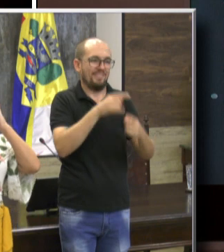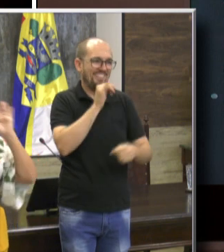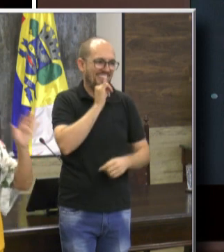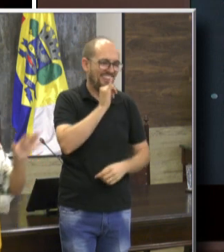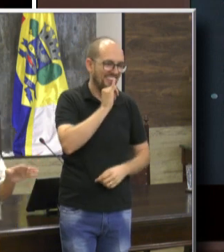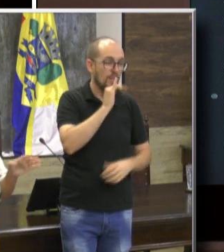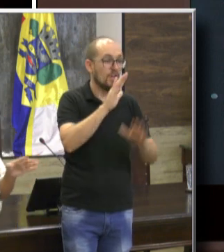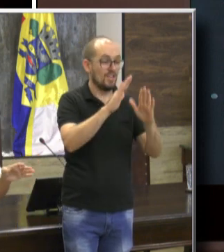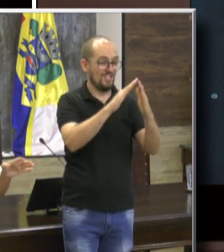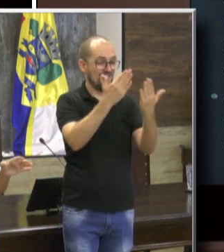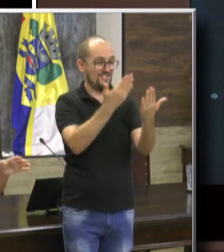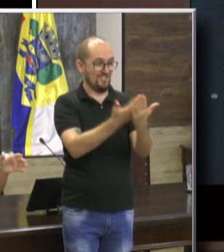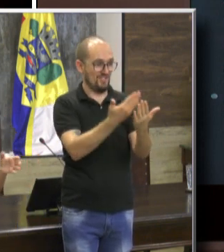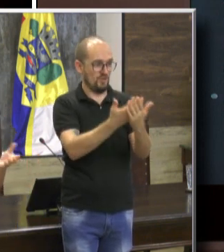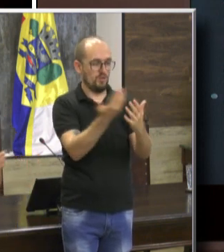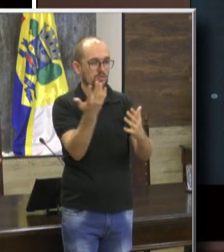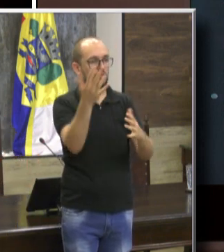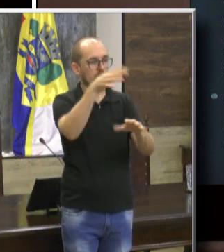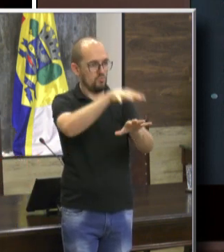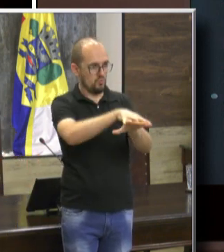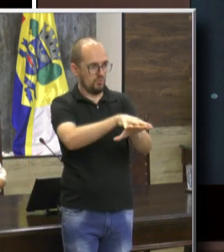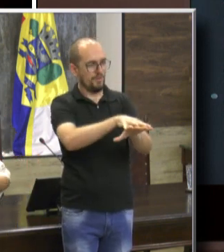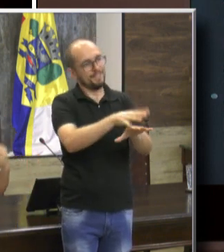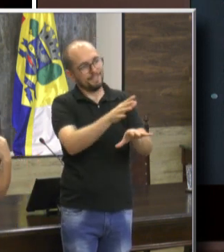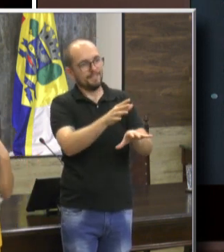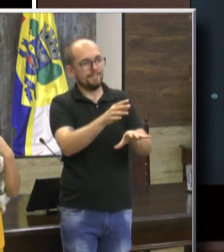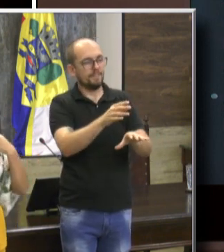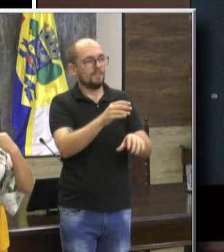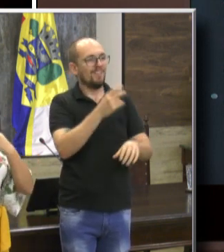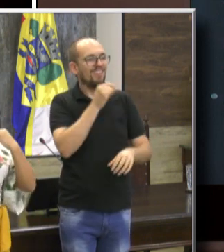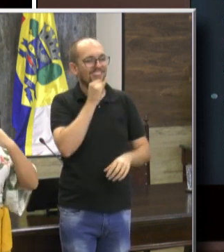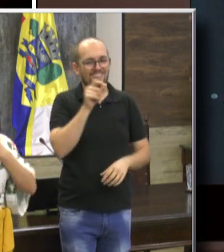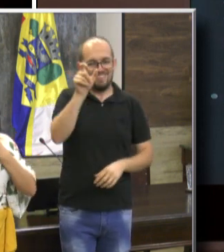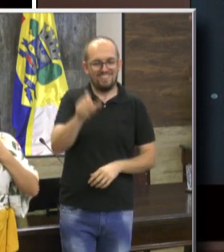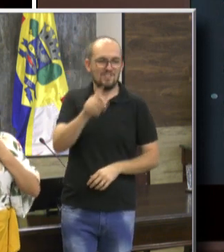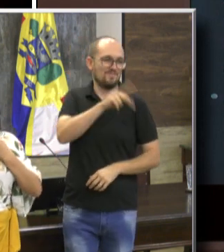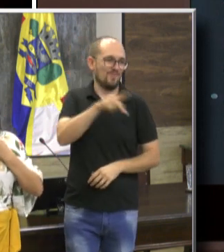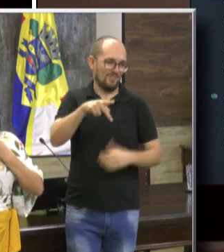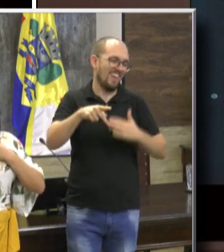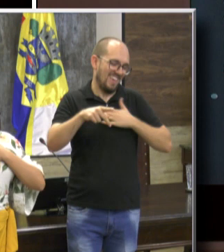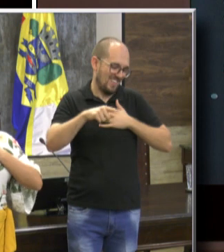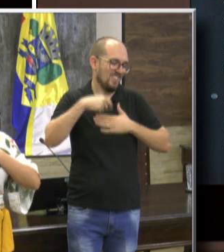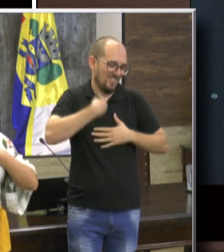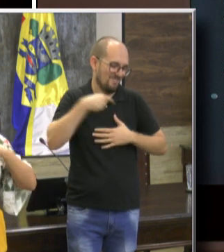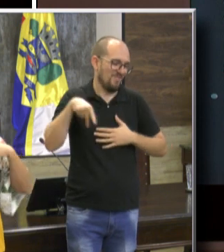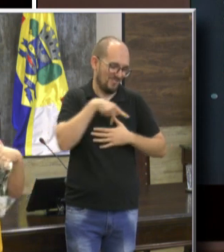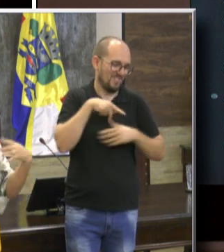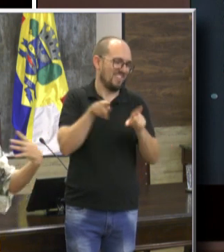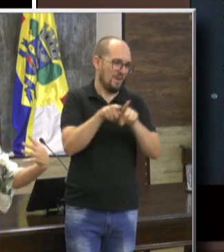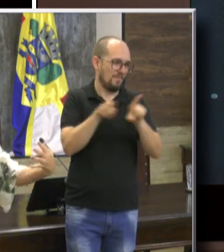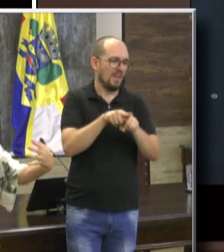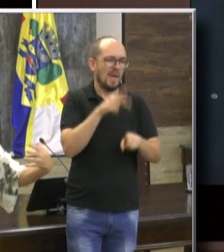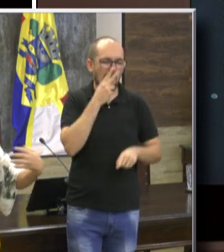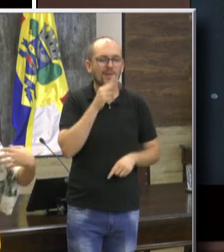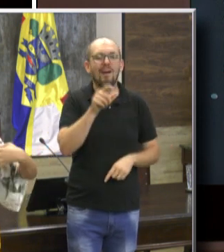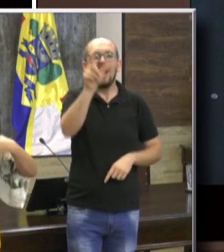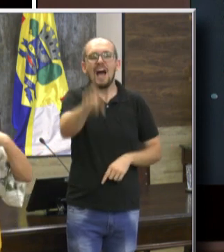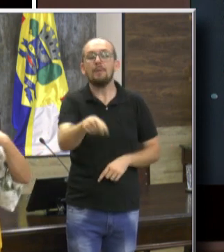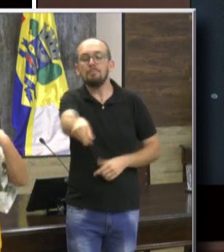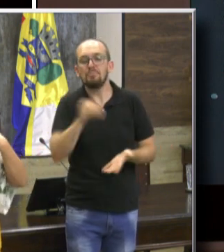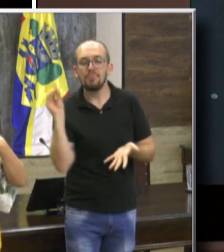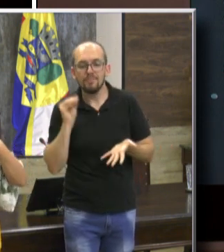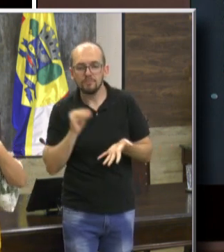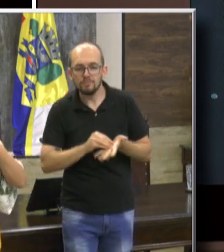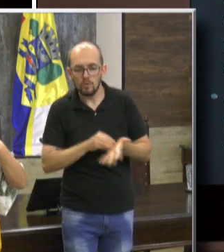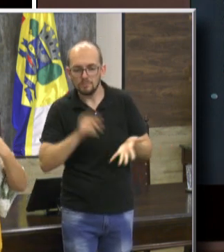em escola inclusiva, muitas vezes o educador, eu falo como educadora, a gente quer que a criança se adeque